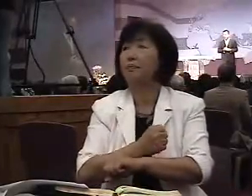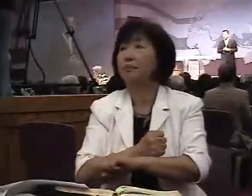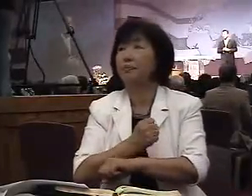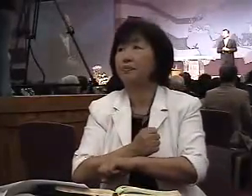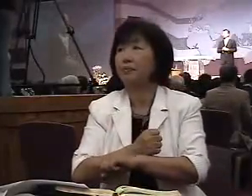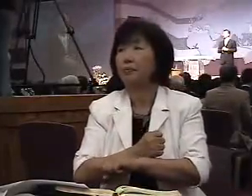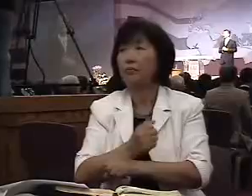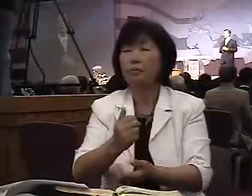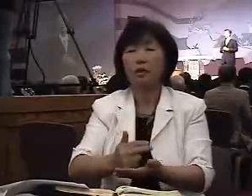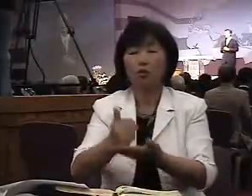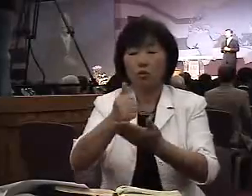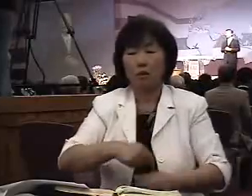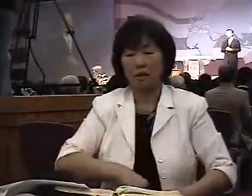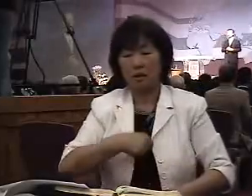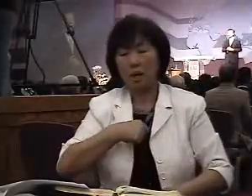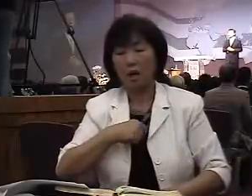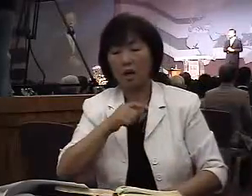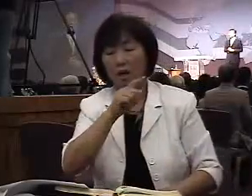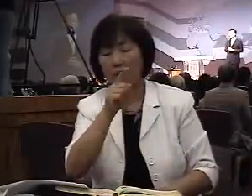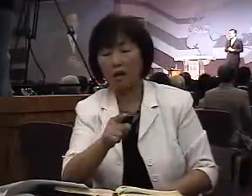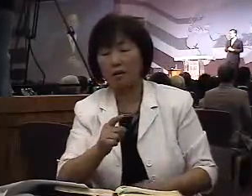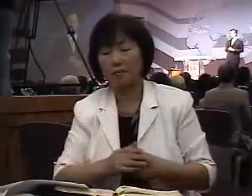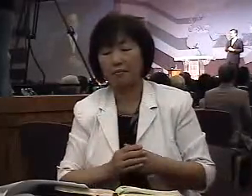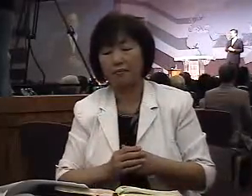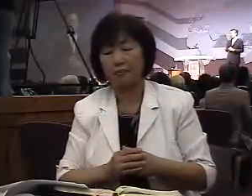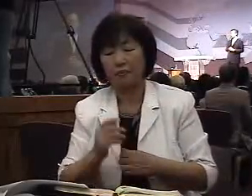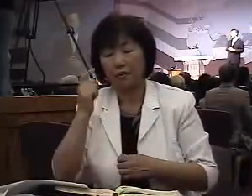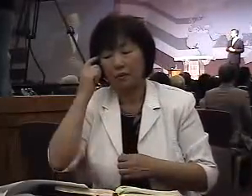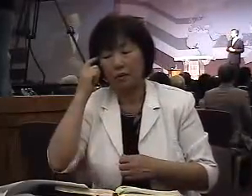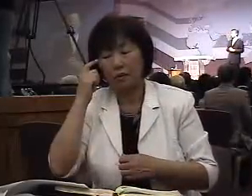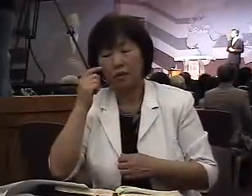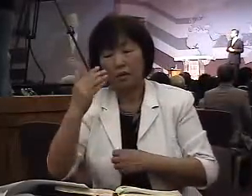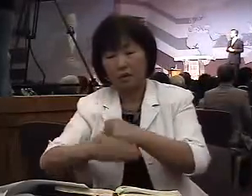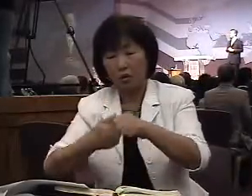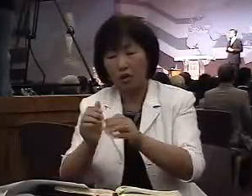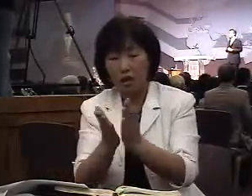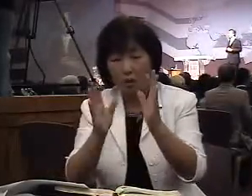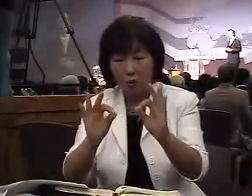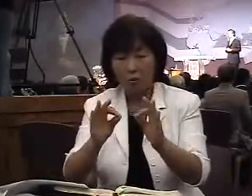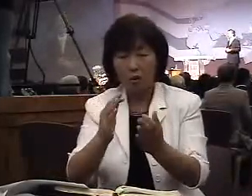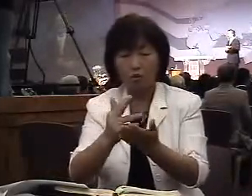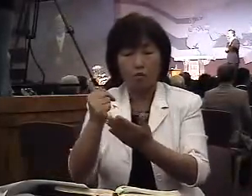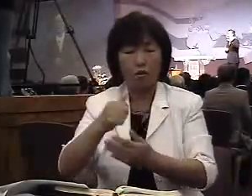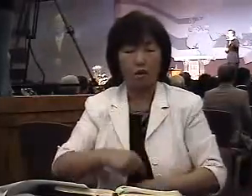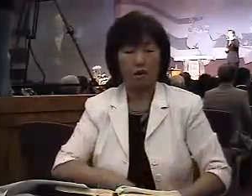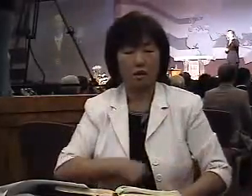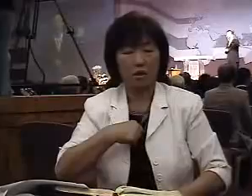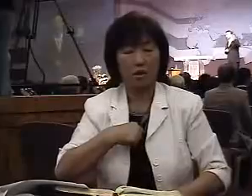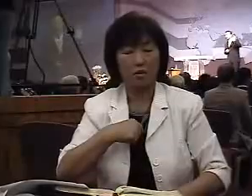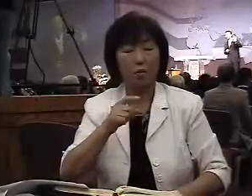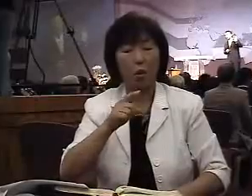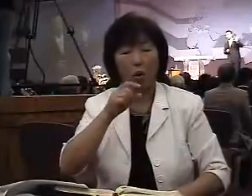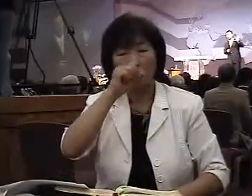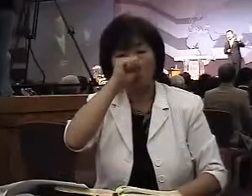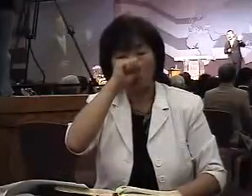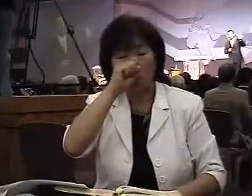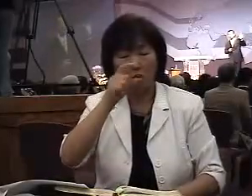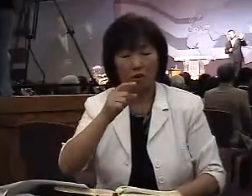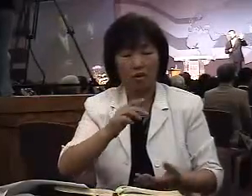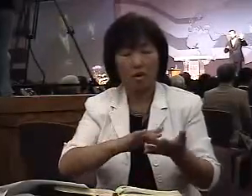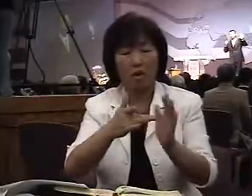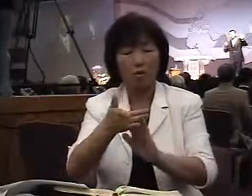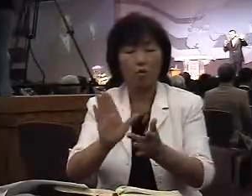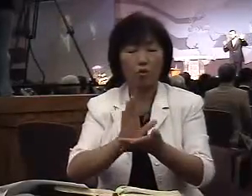여러분, 주님의 의라는 것은 righteousness of God. 성경에 보면 주님의 의는 예수 그리스도를